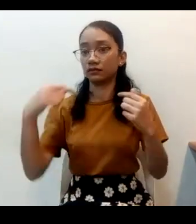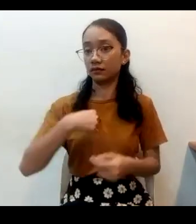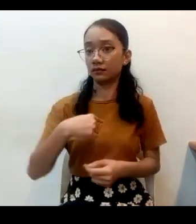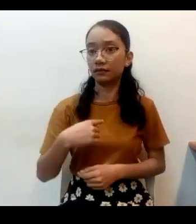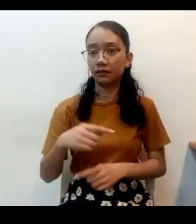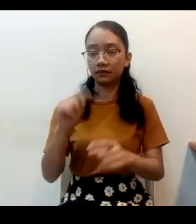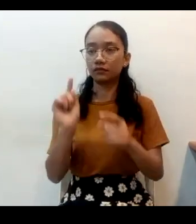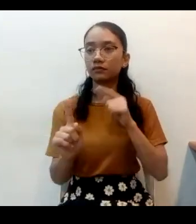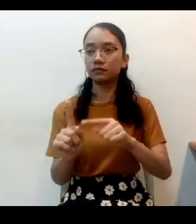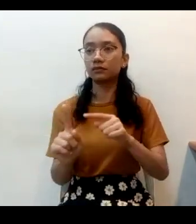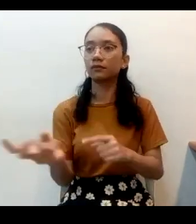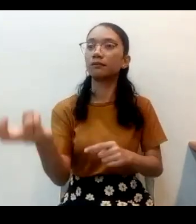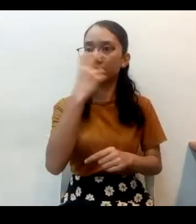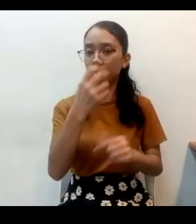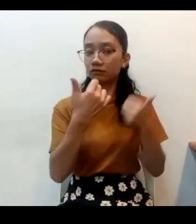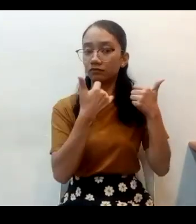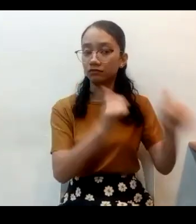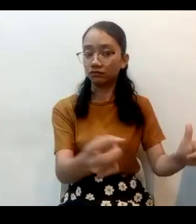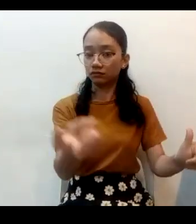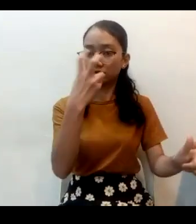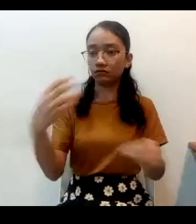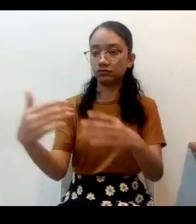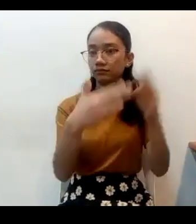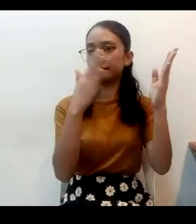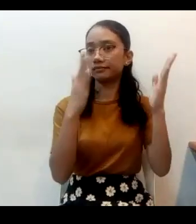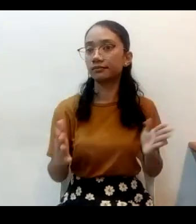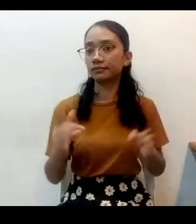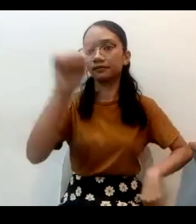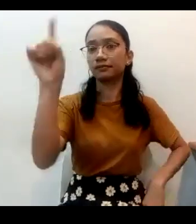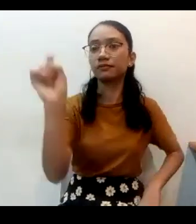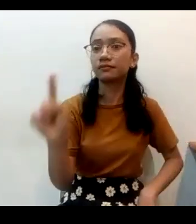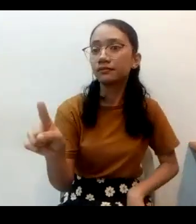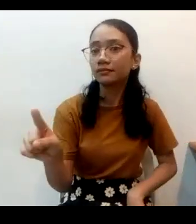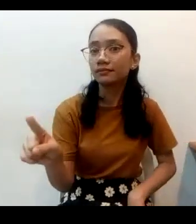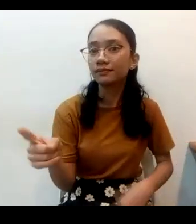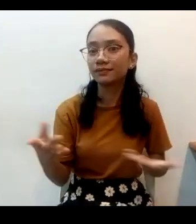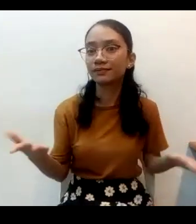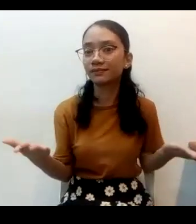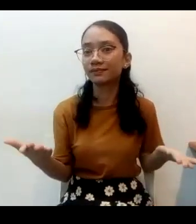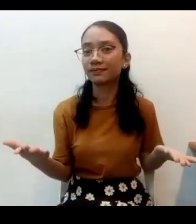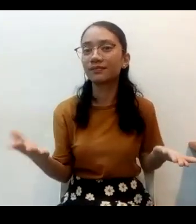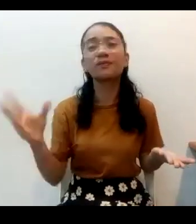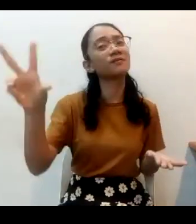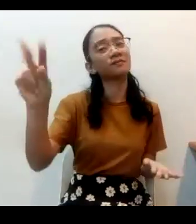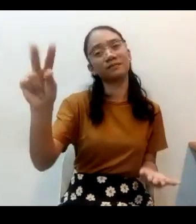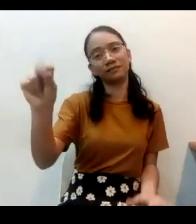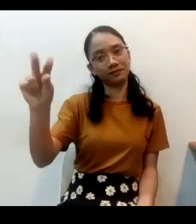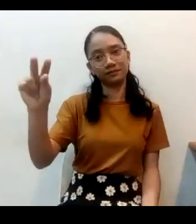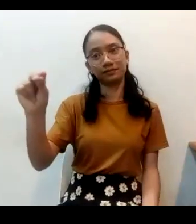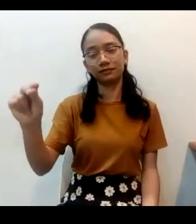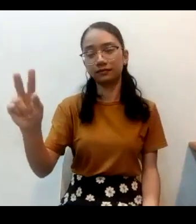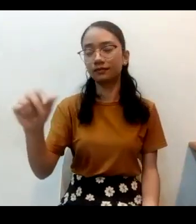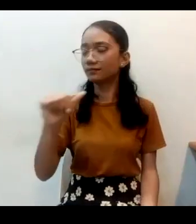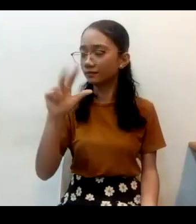leader? Ngayon, yung bulag na nakakita na po, kanya pa rin ba sundan yung kanyang bulag na taga-akay? No, Hindi not na po.